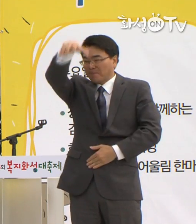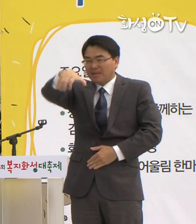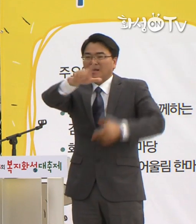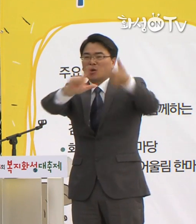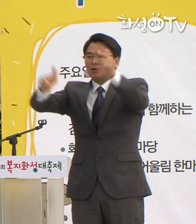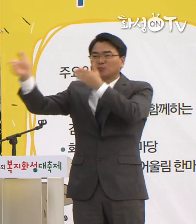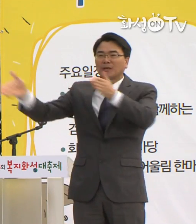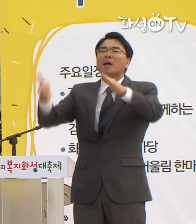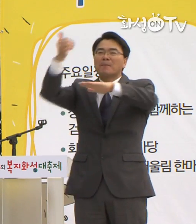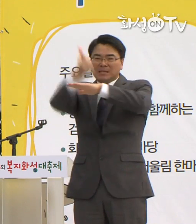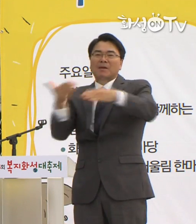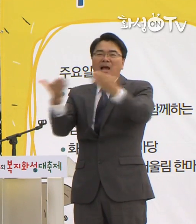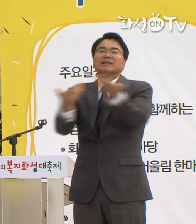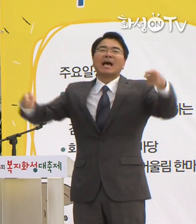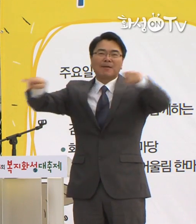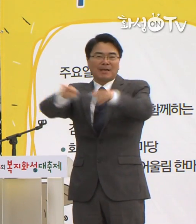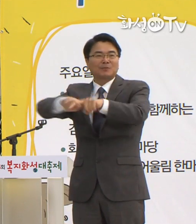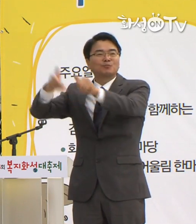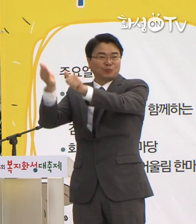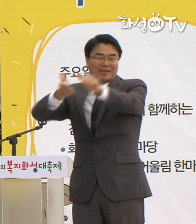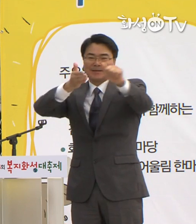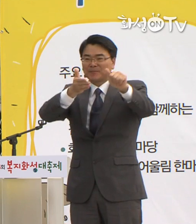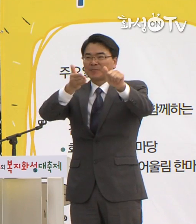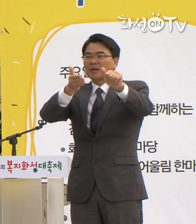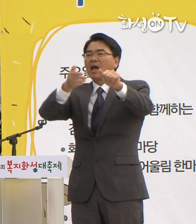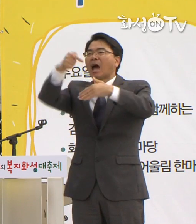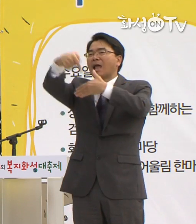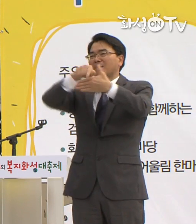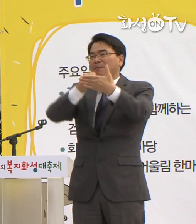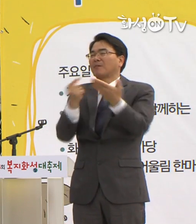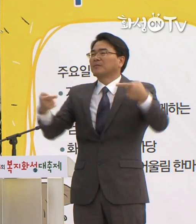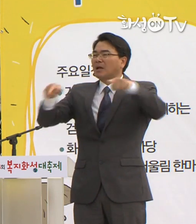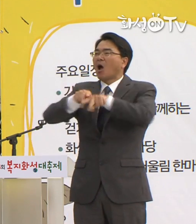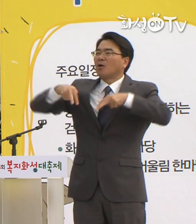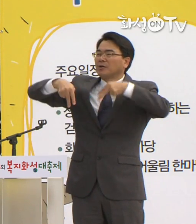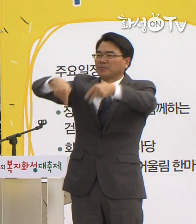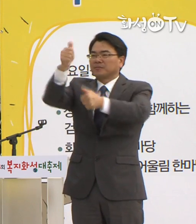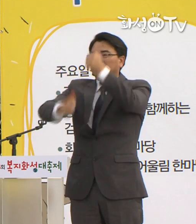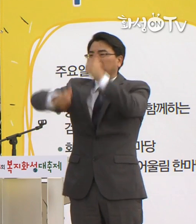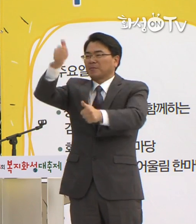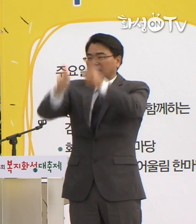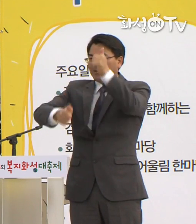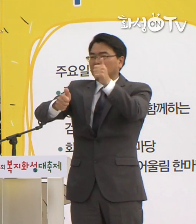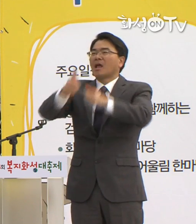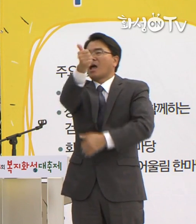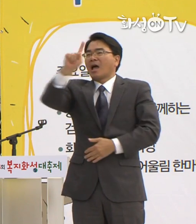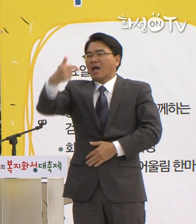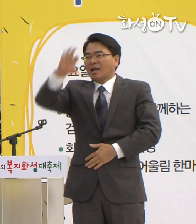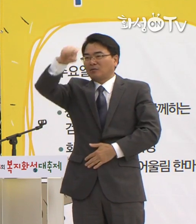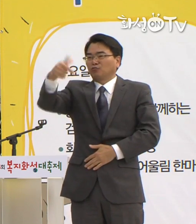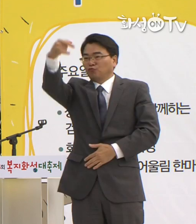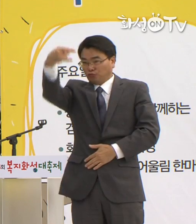있어오니 끝까지 자리를 지켜주시기 바라고요. 이어질 한마음 걷기 대회와 관련해서는 지역사회보장협의체 한웅희 분과장님의 사회로 행사가